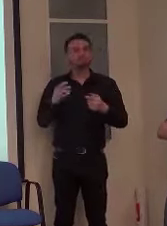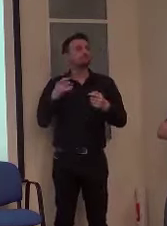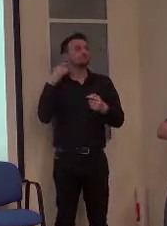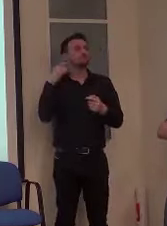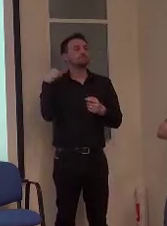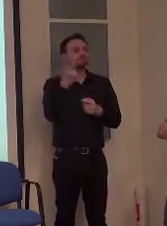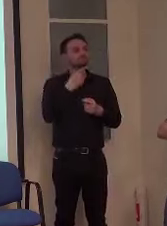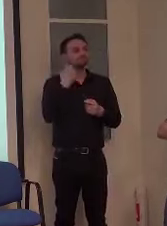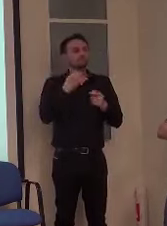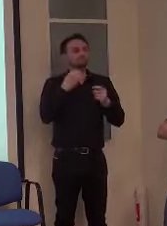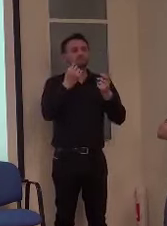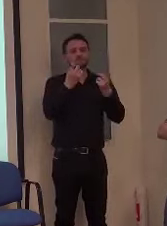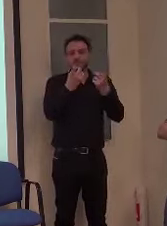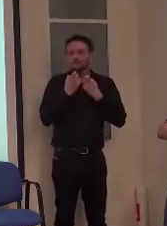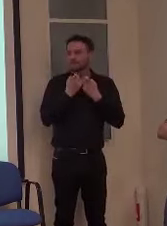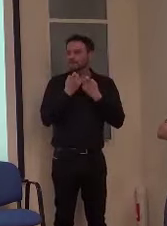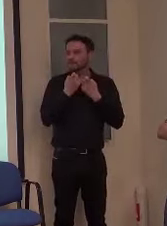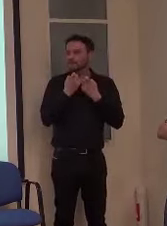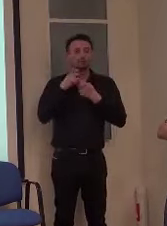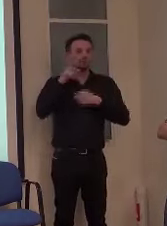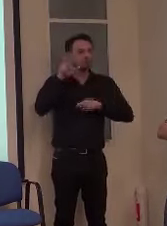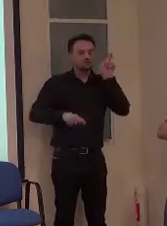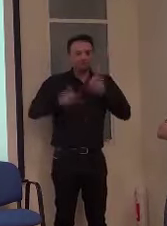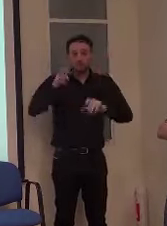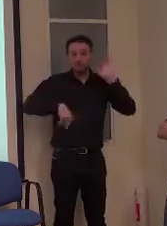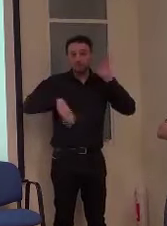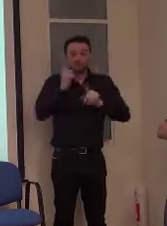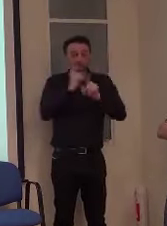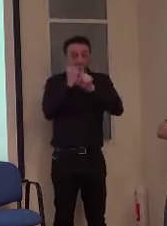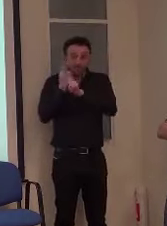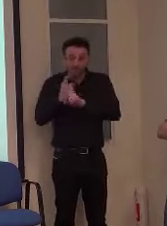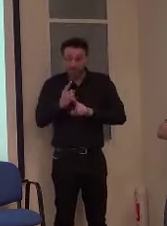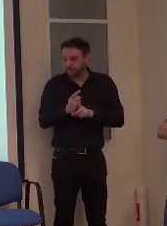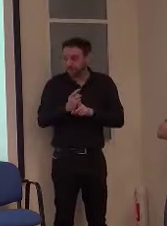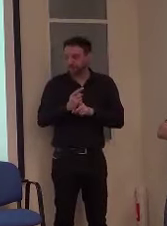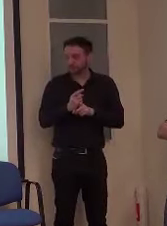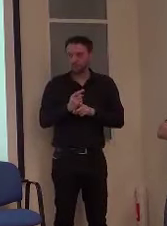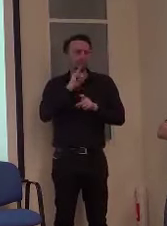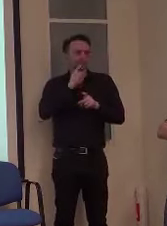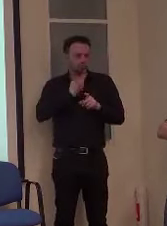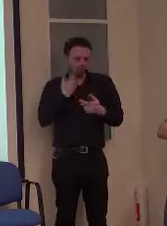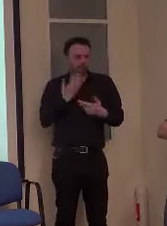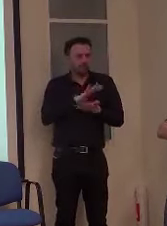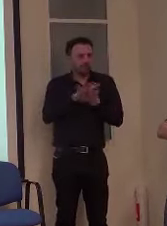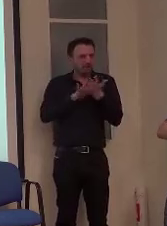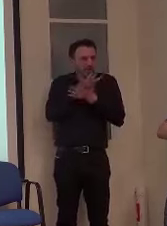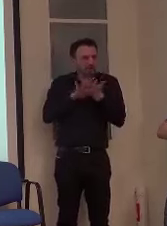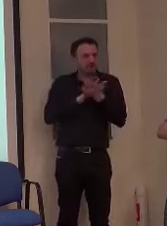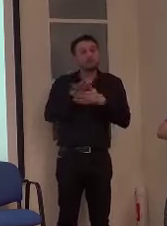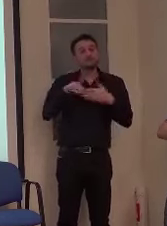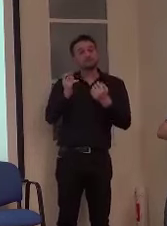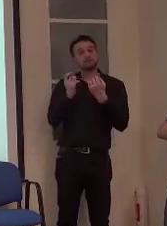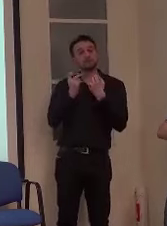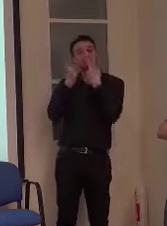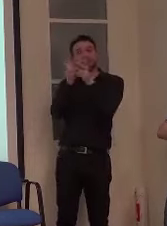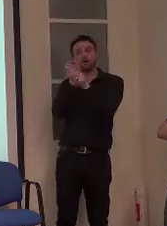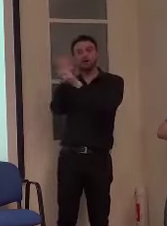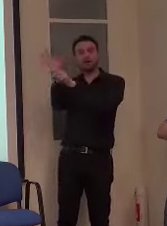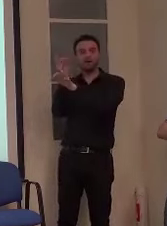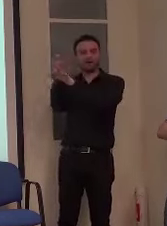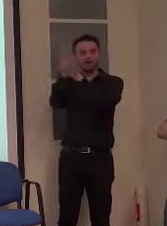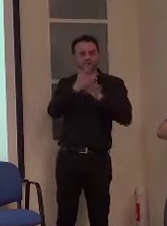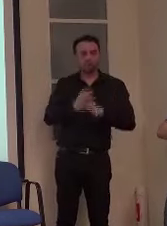alcanzar la mayor cantidad de agentes posibles y sin los cuestionarios autoadministrable entonces viajamos a las